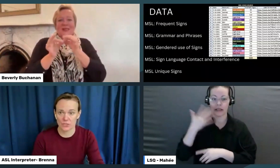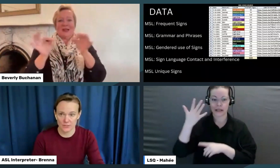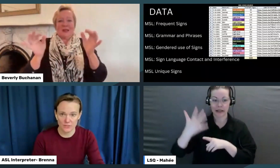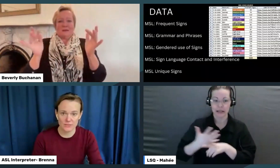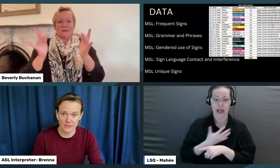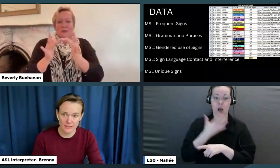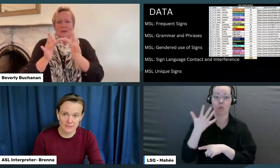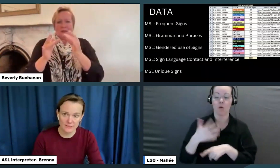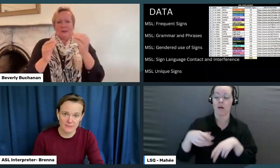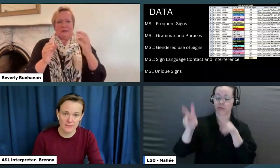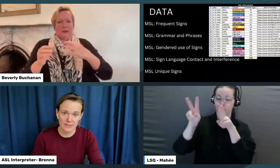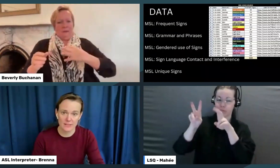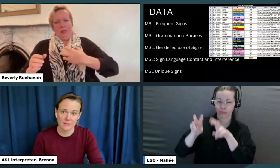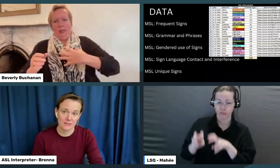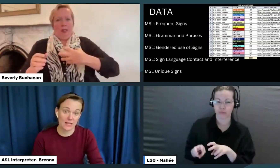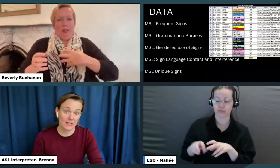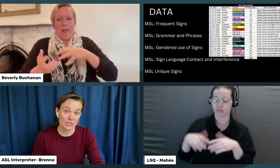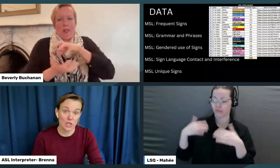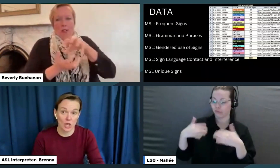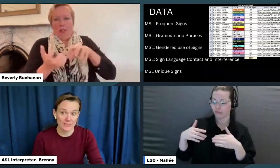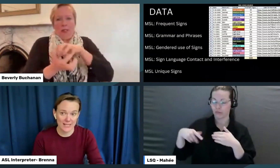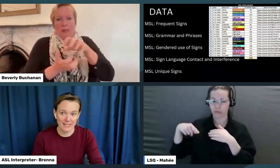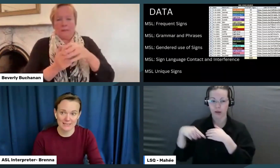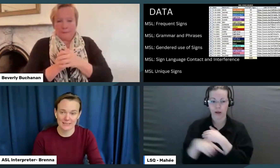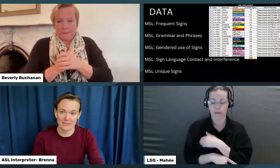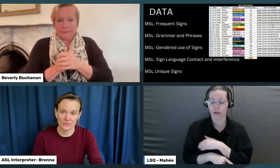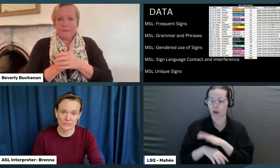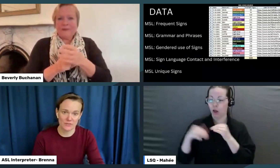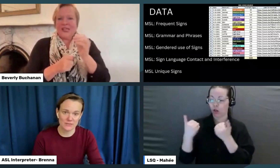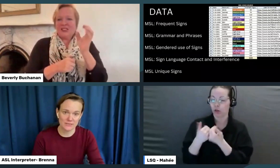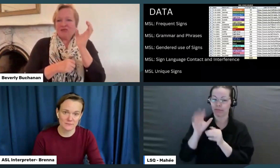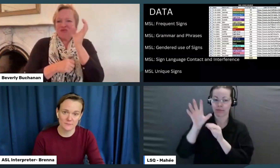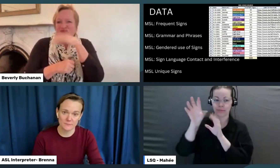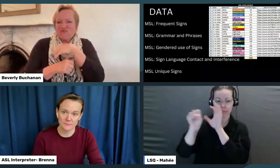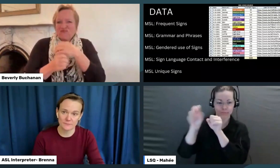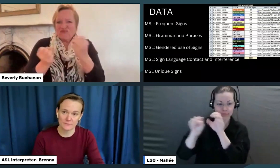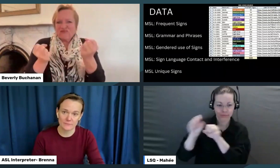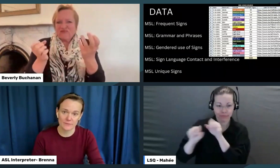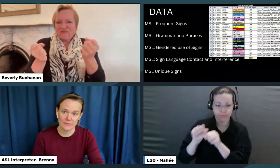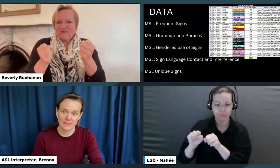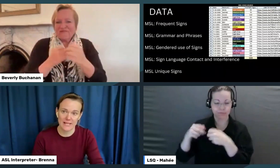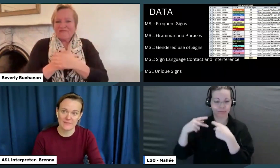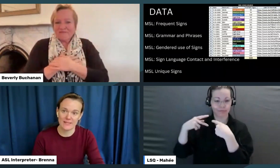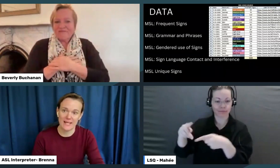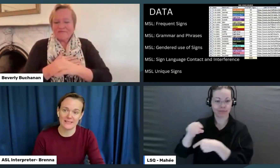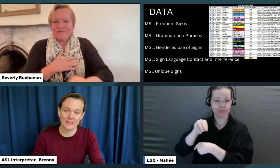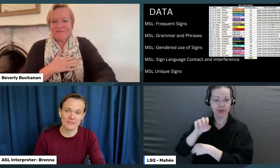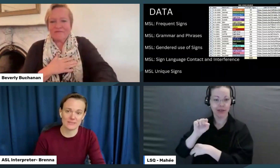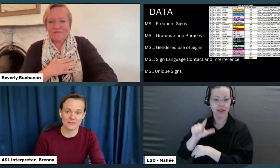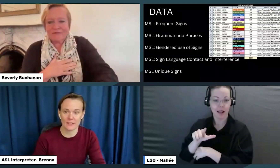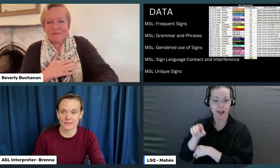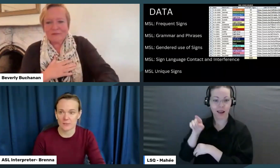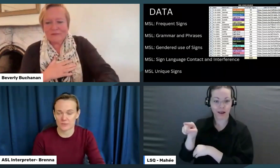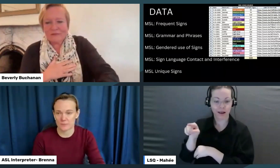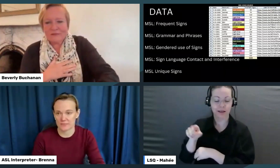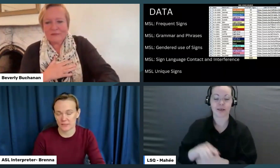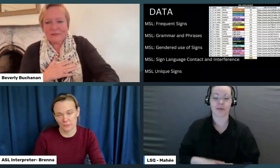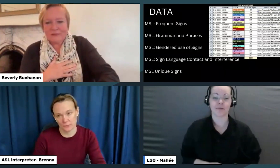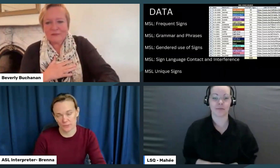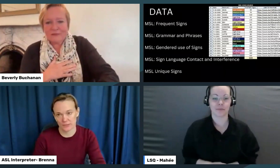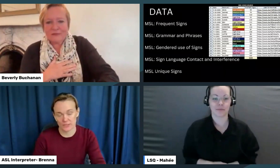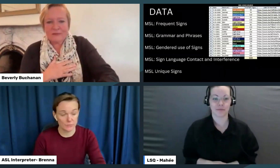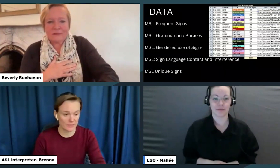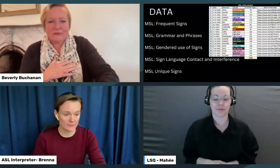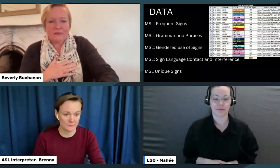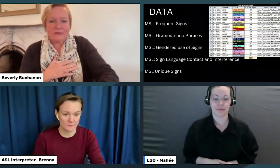phrases, les signes avec un genre, le contact et l'interférence, et tous les signes du MSL